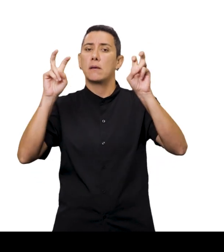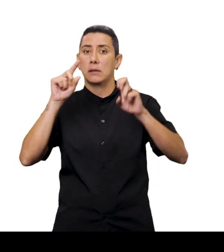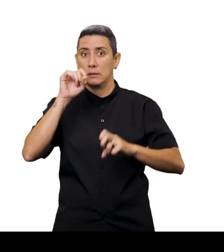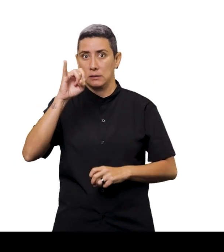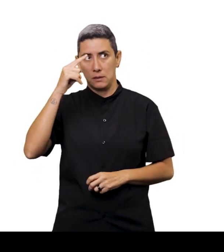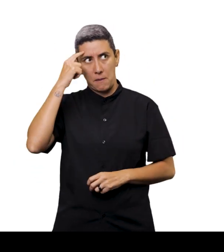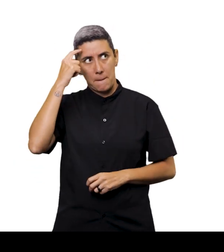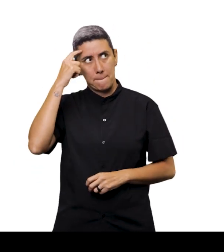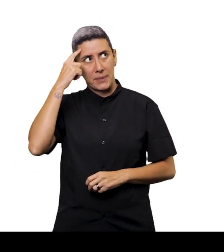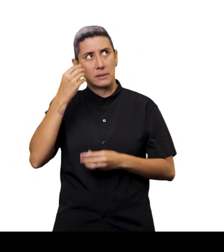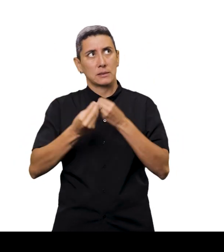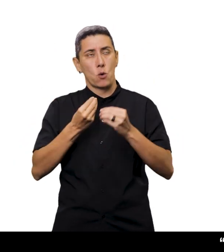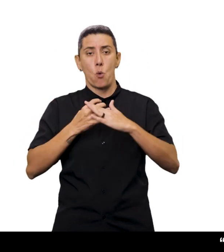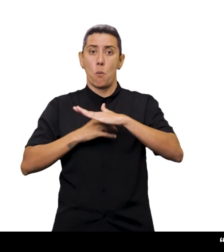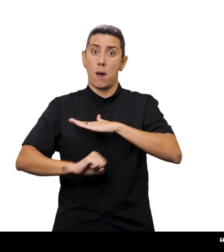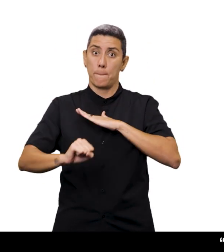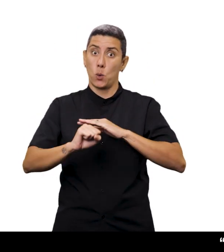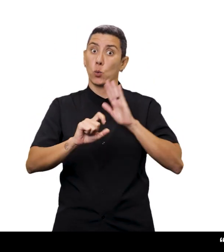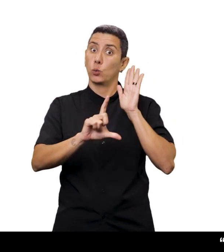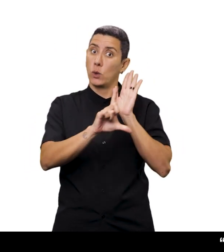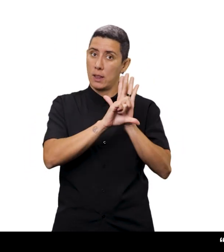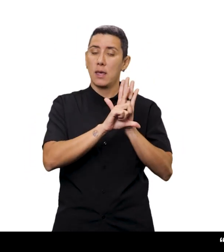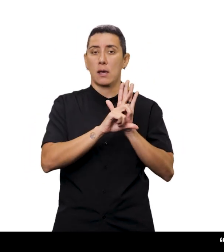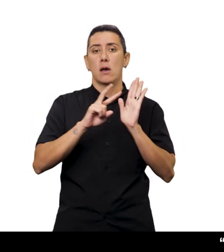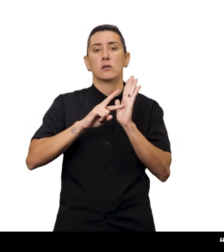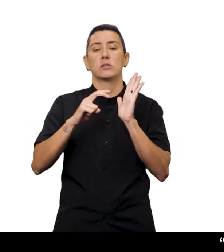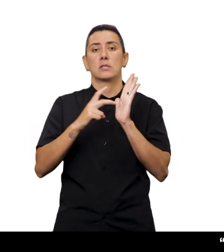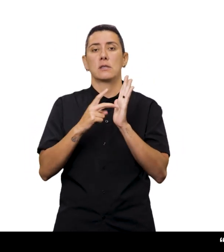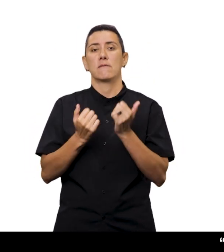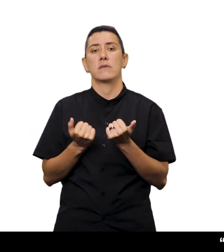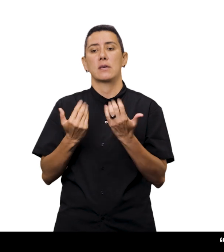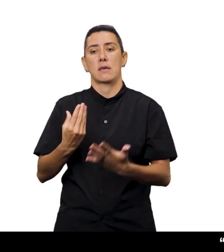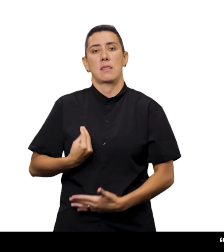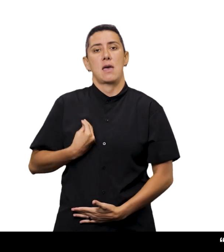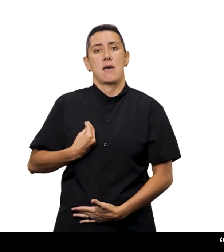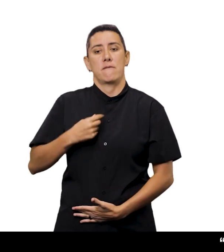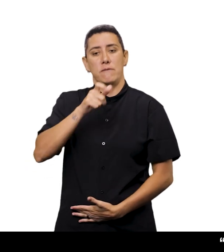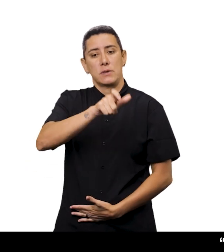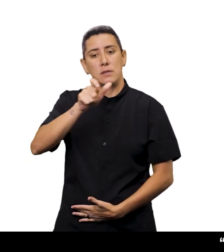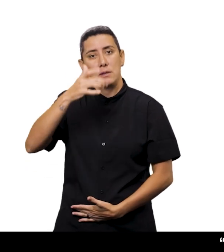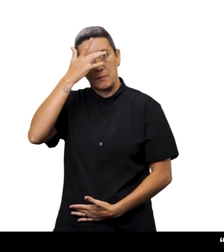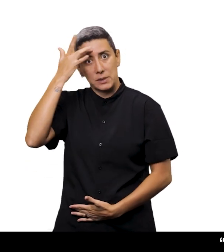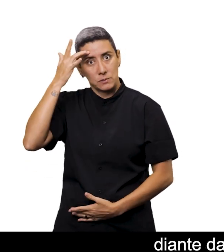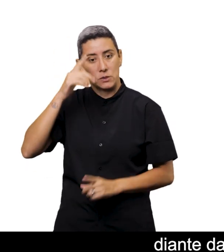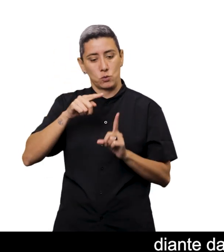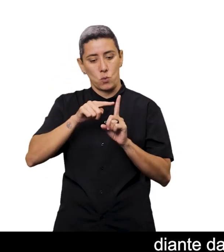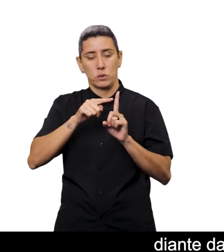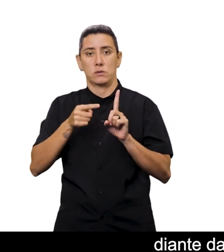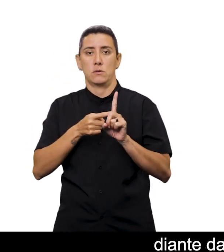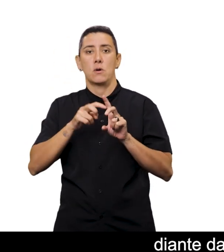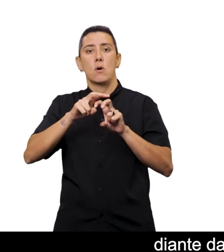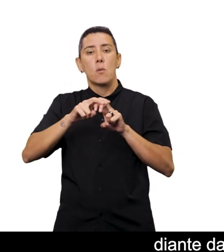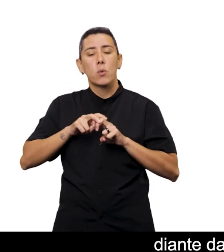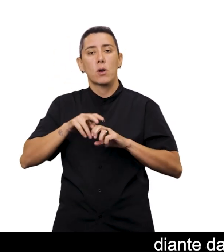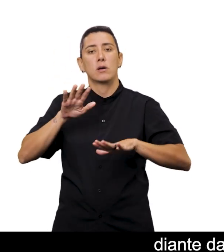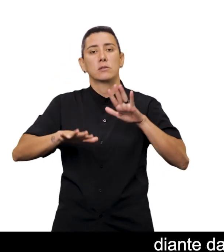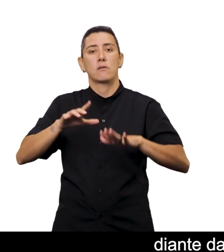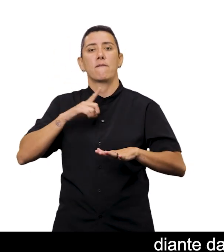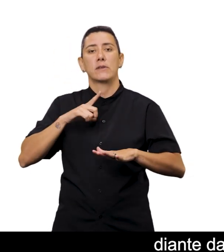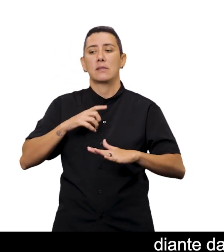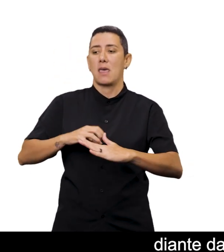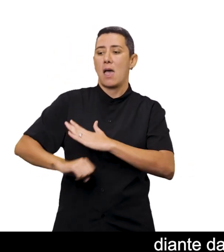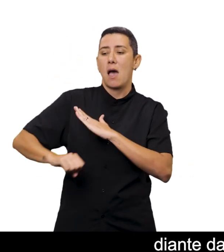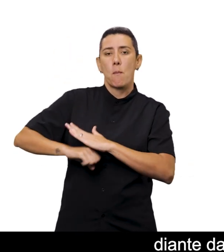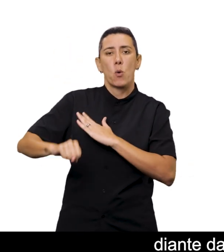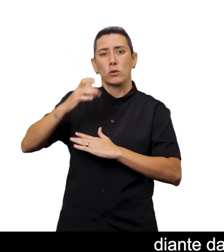1983. Como diz o coletivo, pensar o aborto legal é pensar em uma proposta de vida diante das mortes de